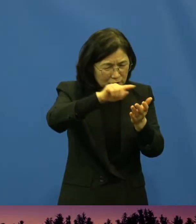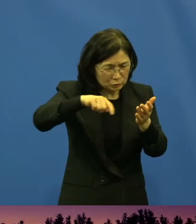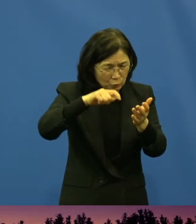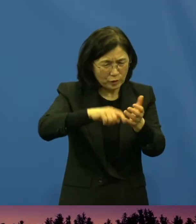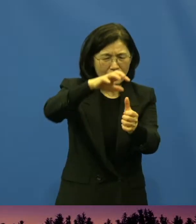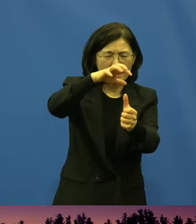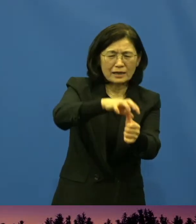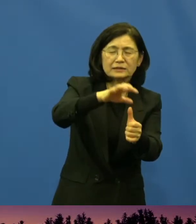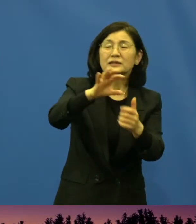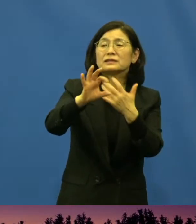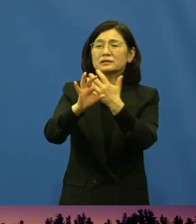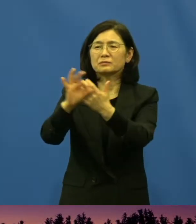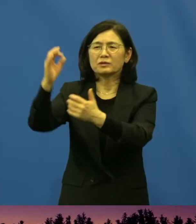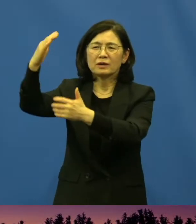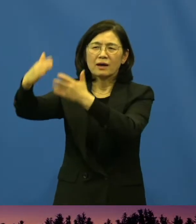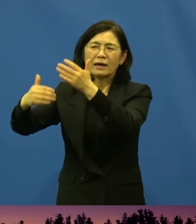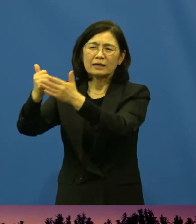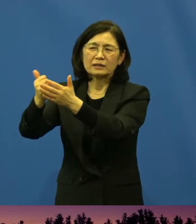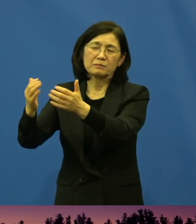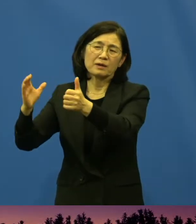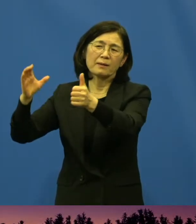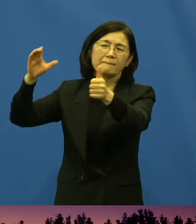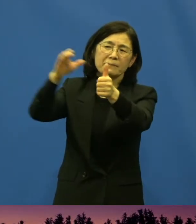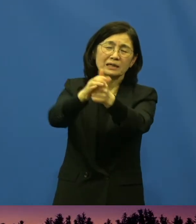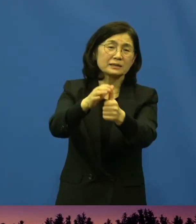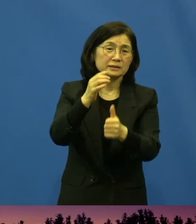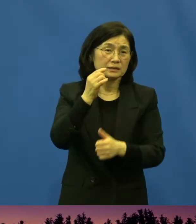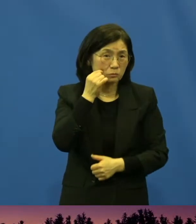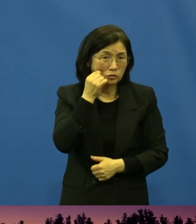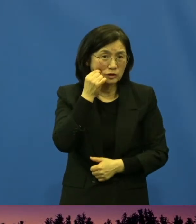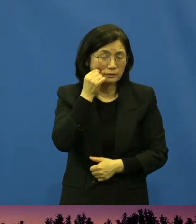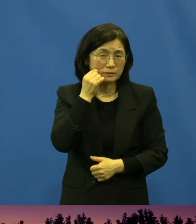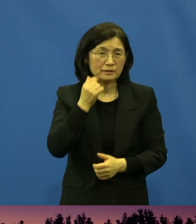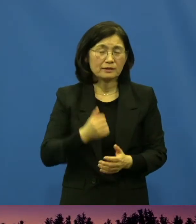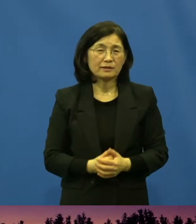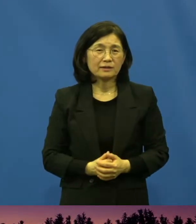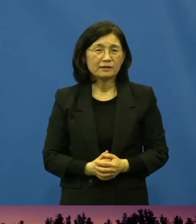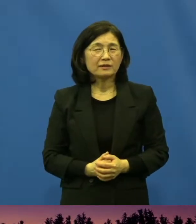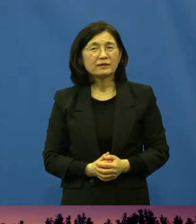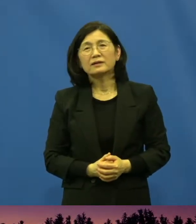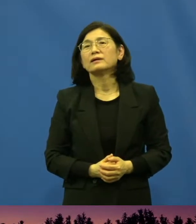여러분, 누군가 윗사람으로부터 놀라운 일을 위임받는다는 건 기분 좋은 일이죠.